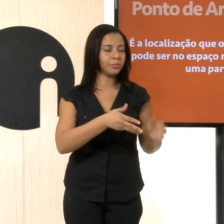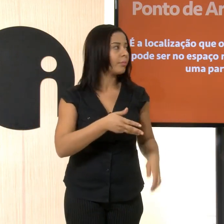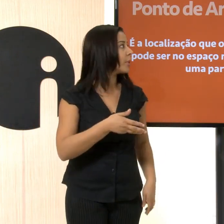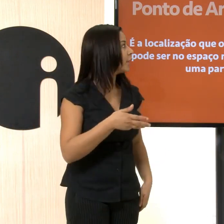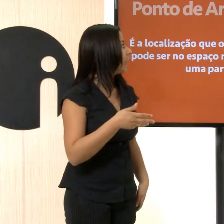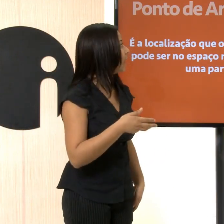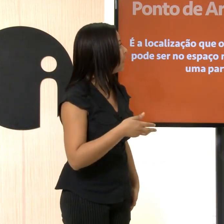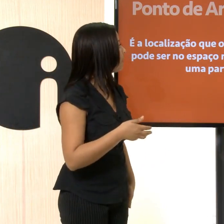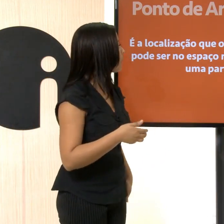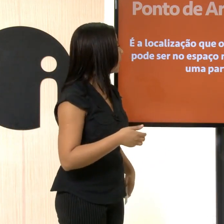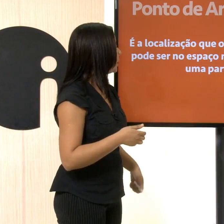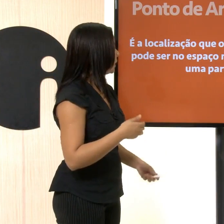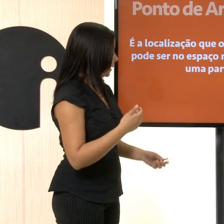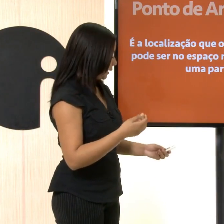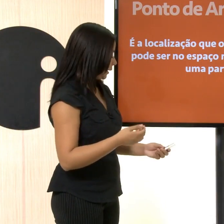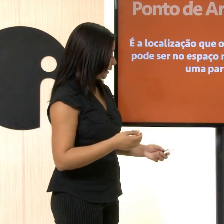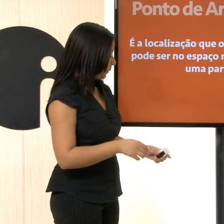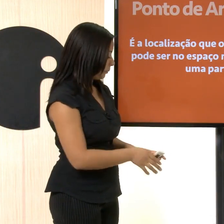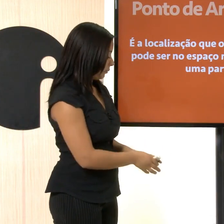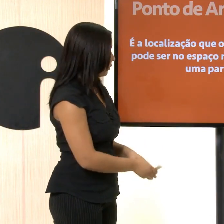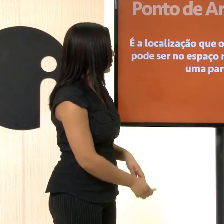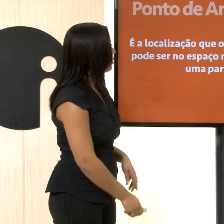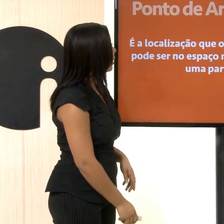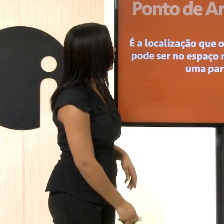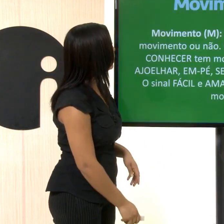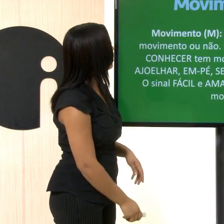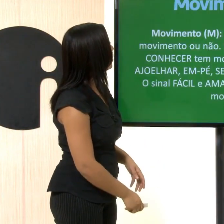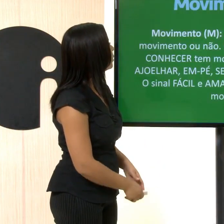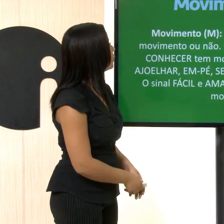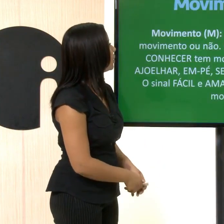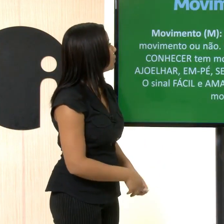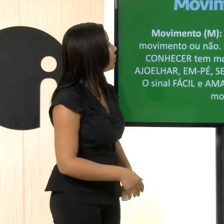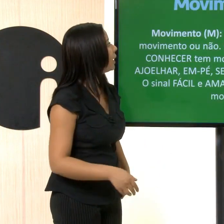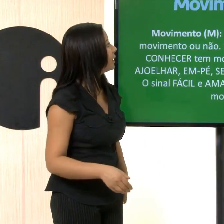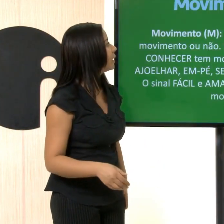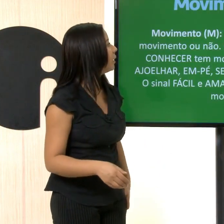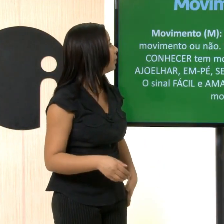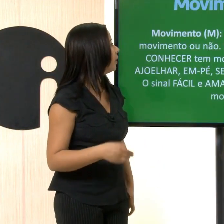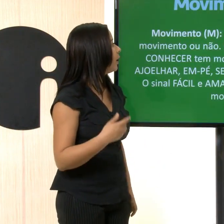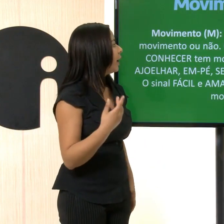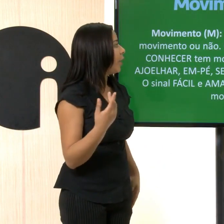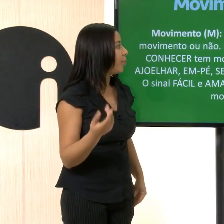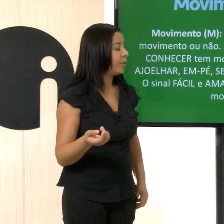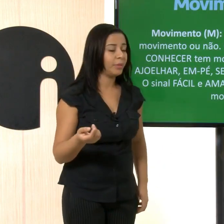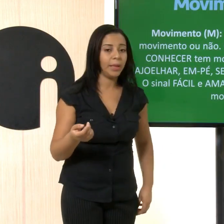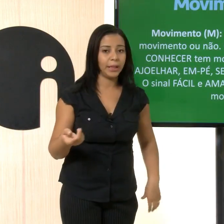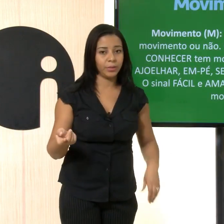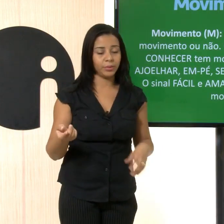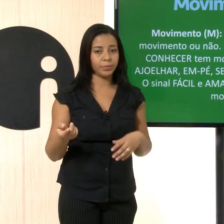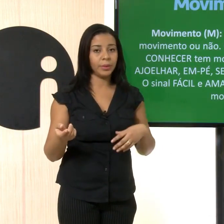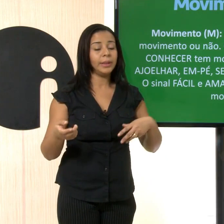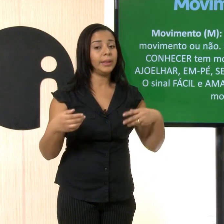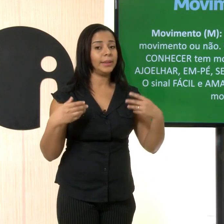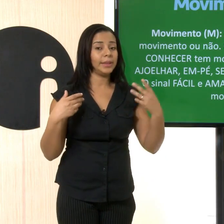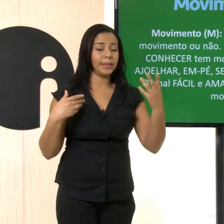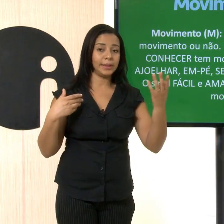Ok? Próximo ponto de articulação é o movimento. Tem sinais que